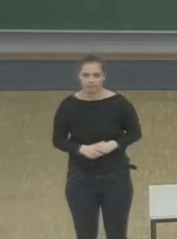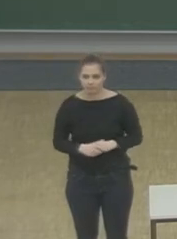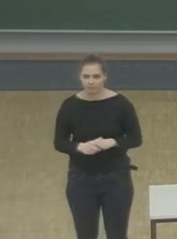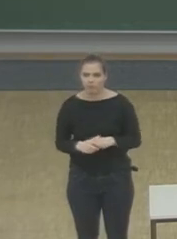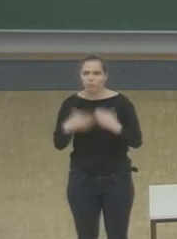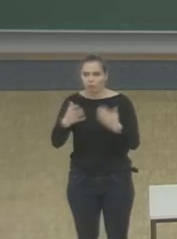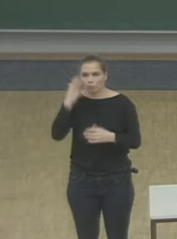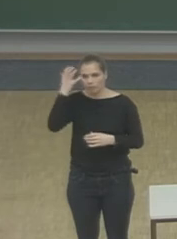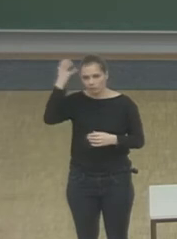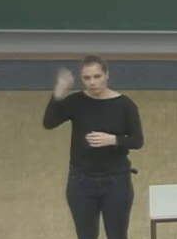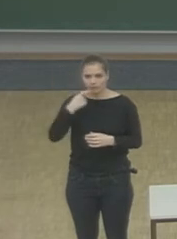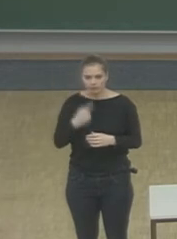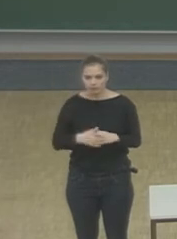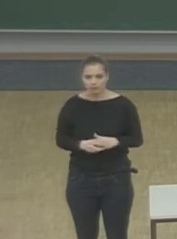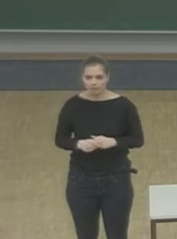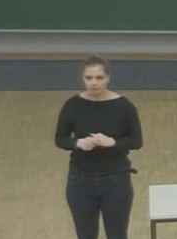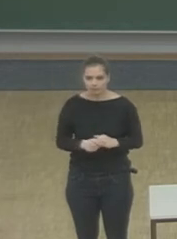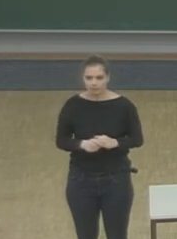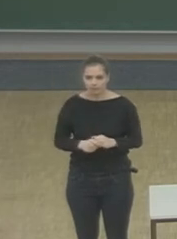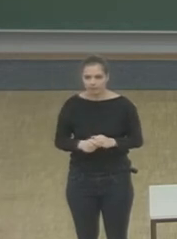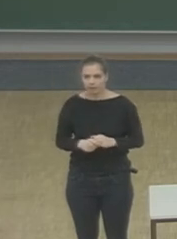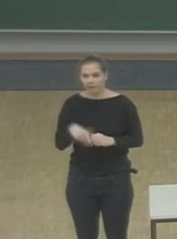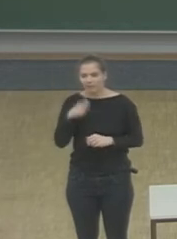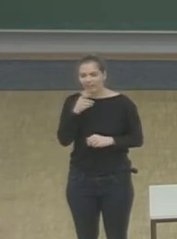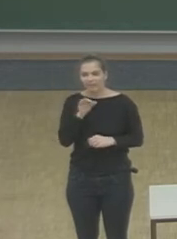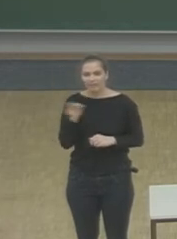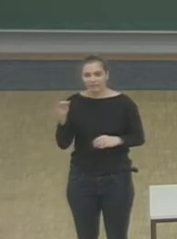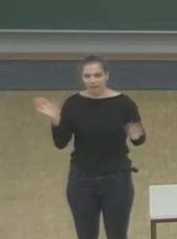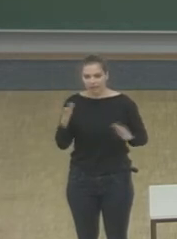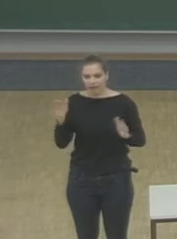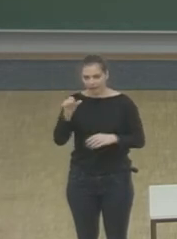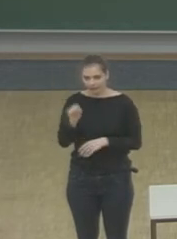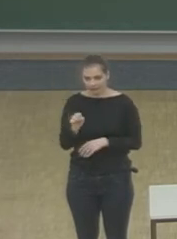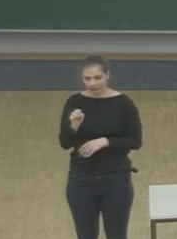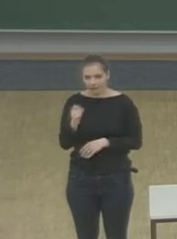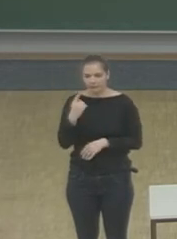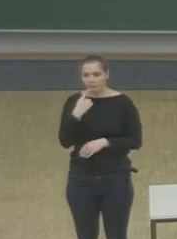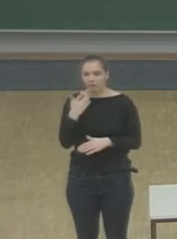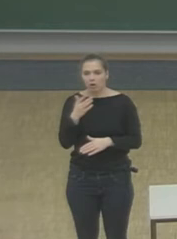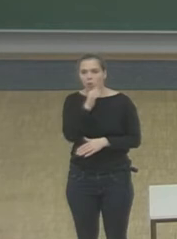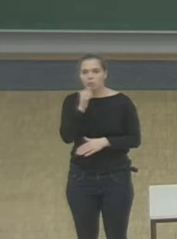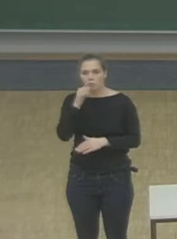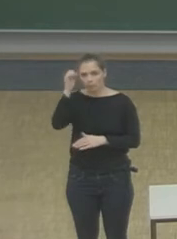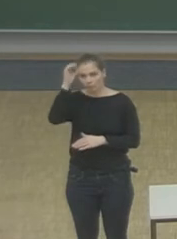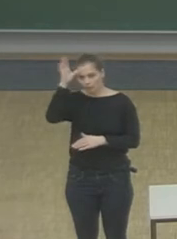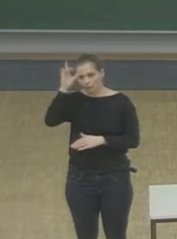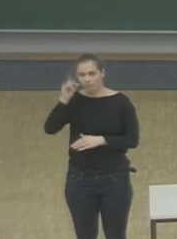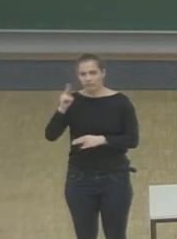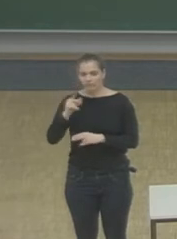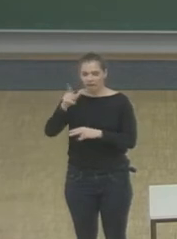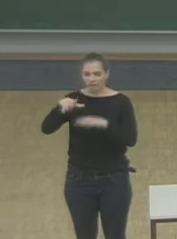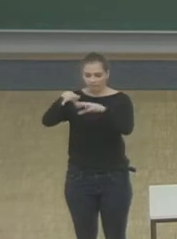Soweit die Theorie. Gemäß dem Friedrich Engels zugeschriebenen Spruch, Berufsbildung ist die Allgemeinbildung der